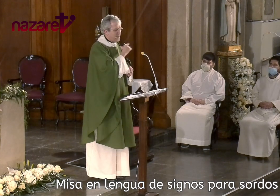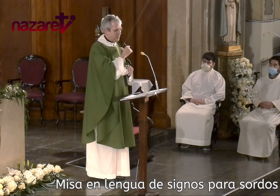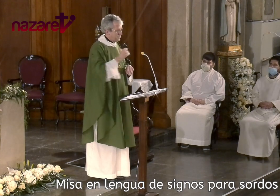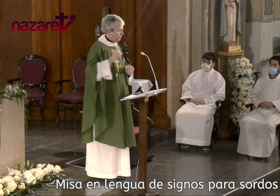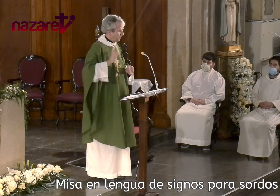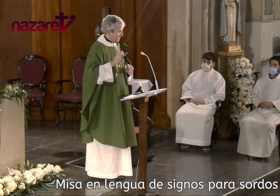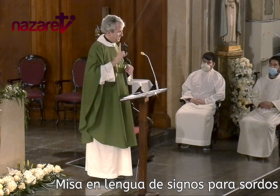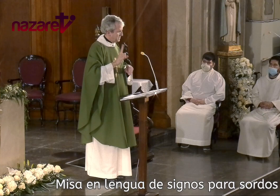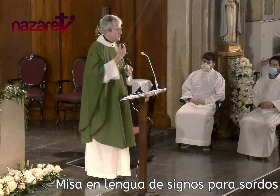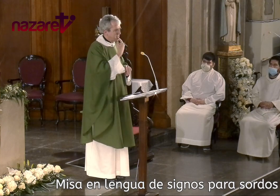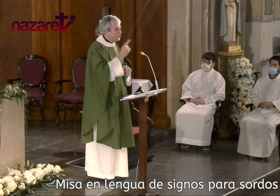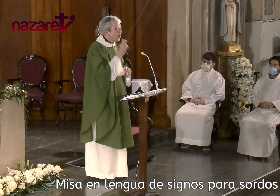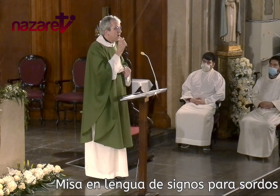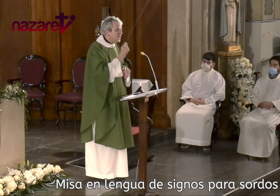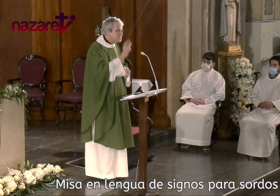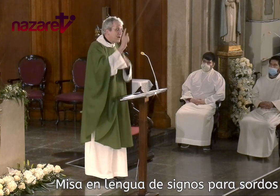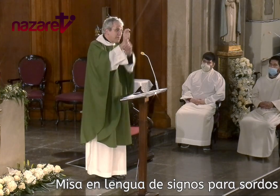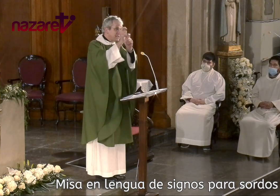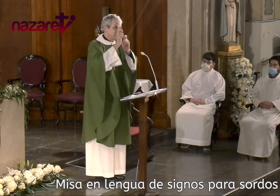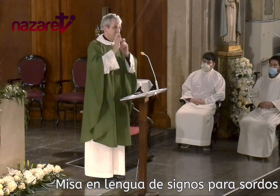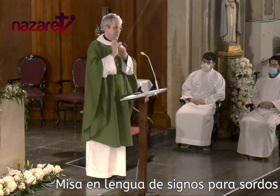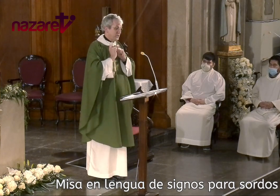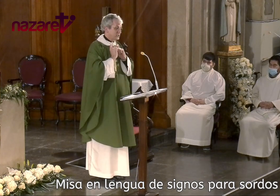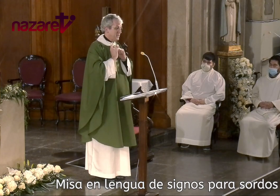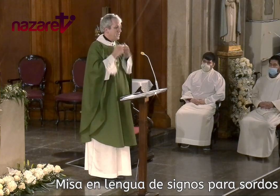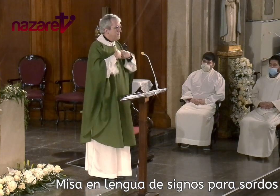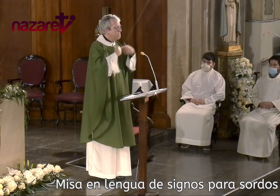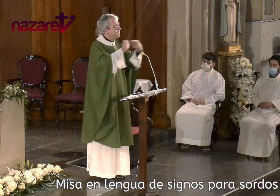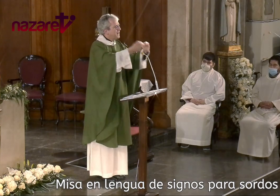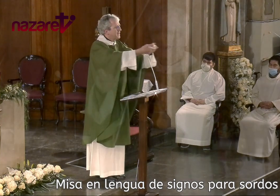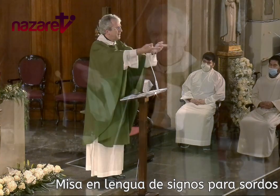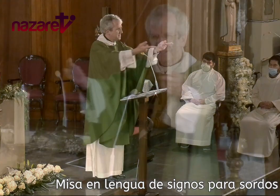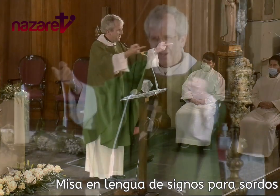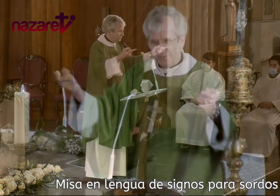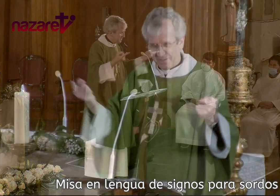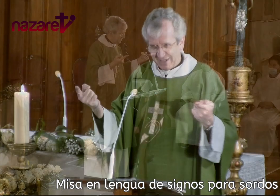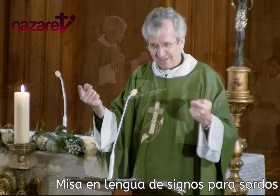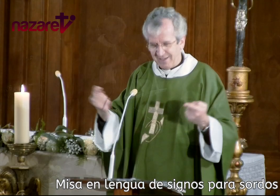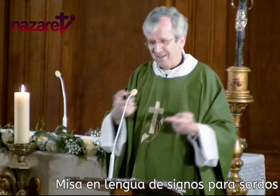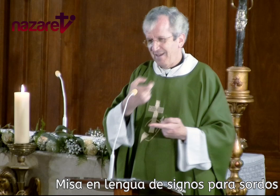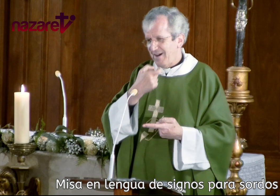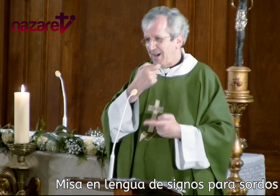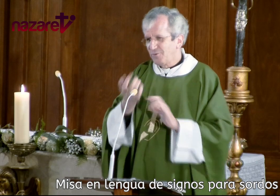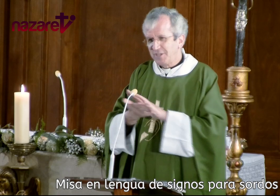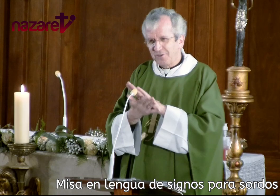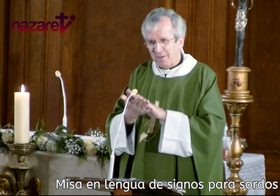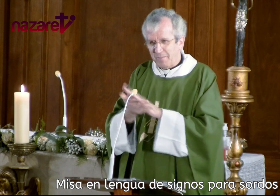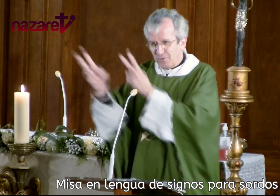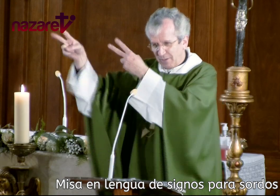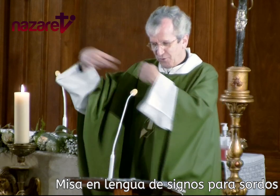propias sino las palabras que dios le dé para darlas a los demás hay un signo que a mí me gusta mucho